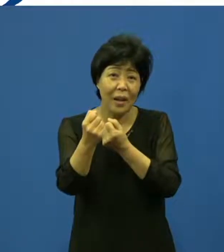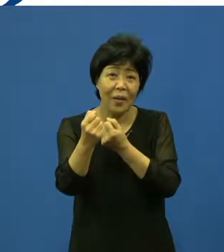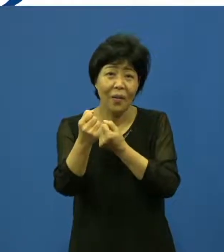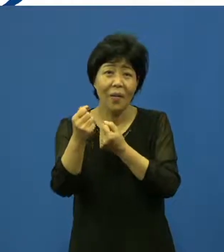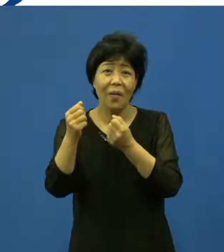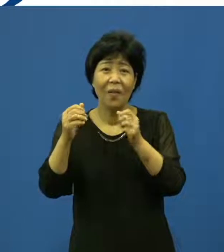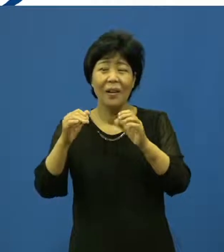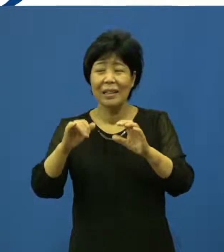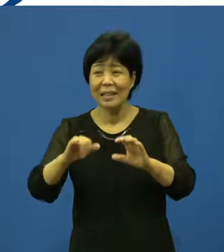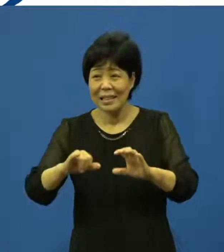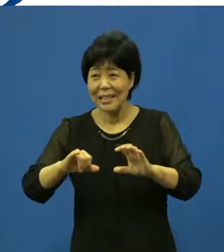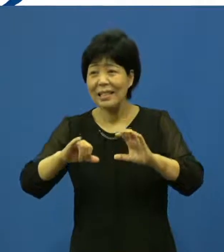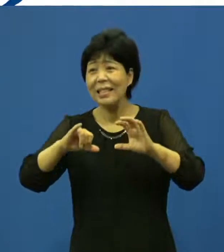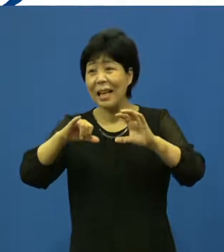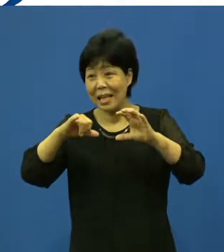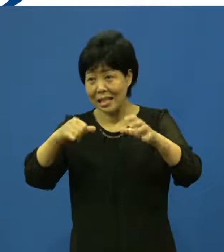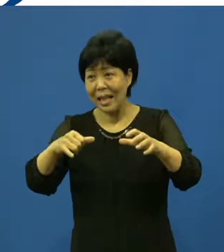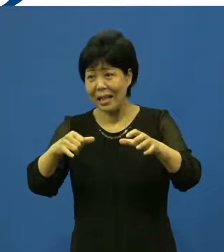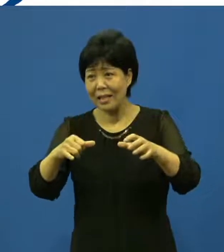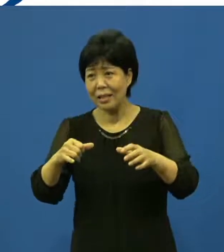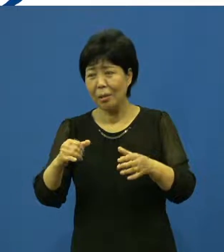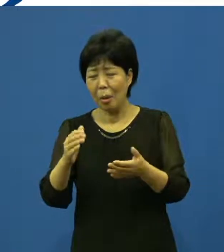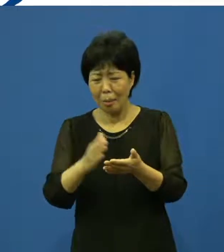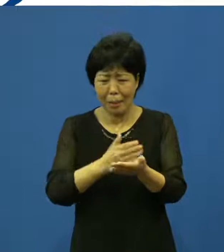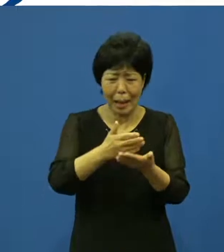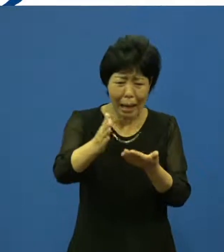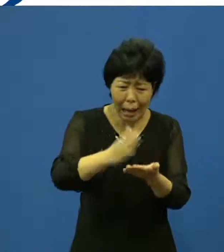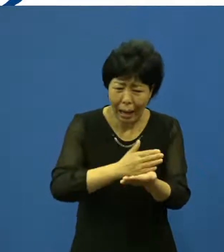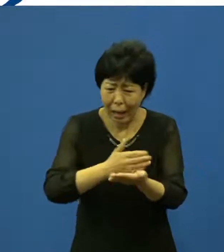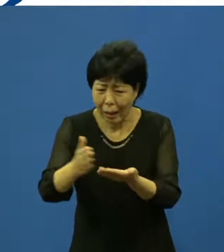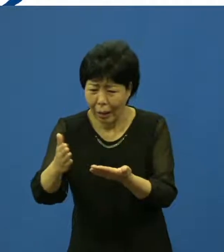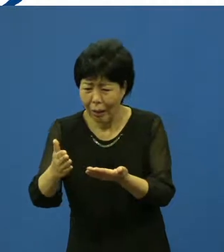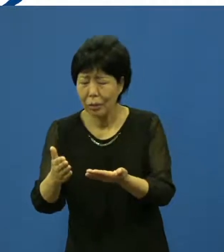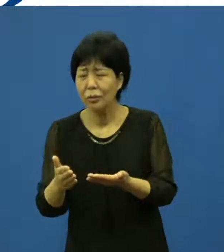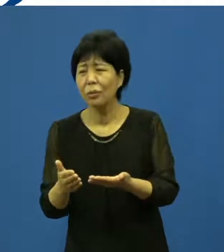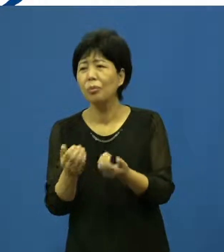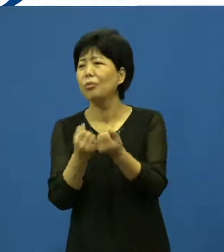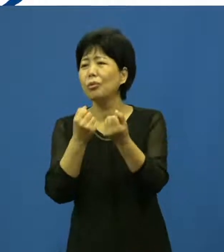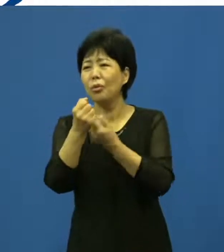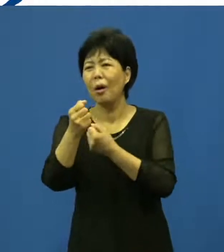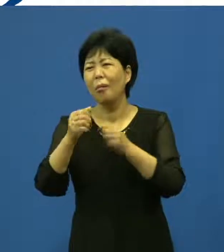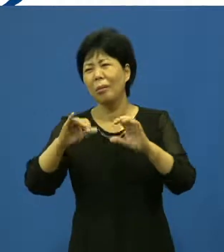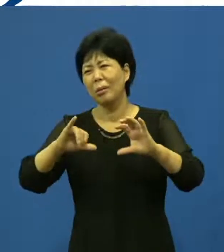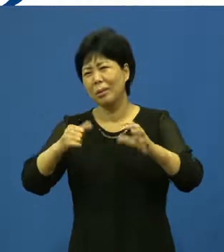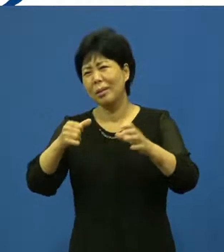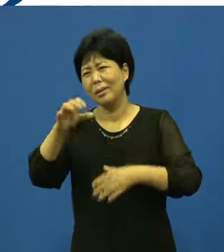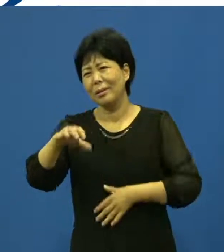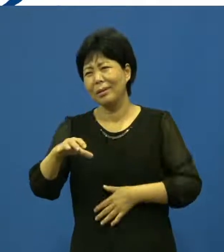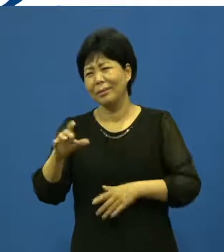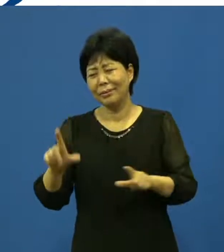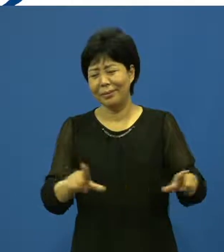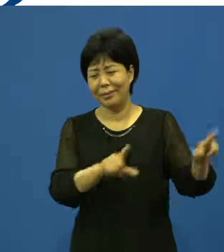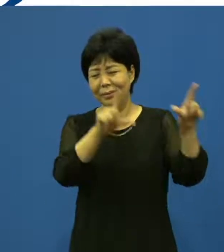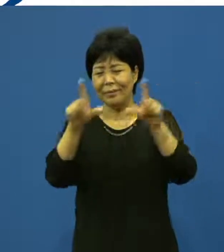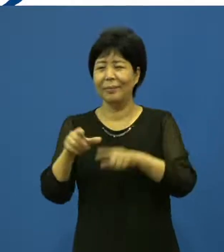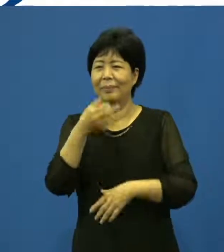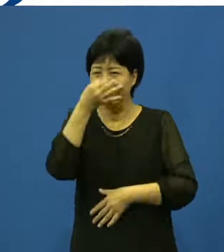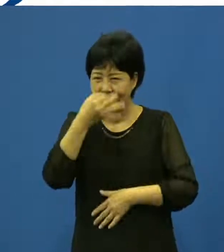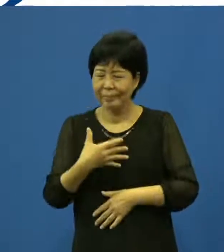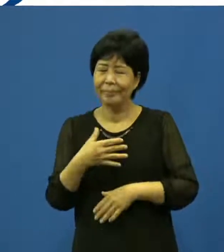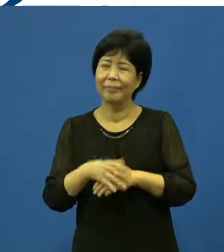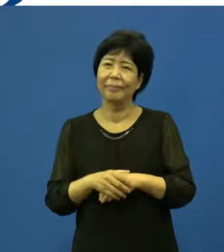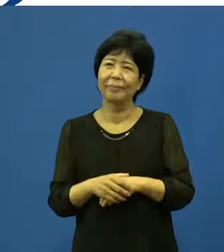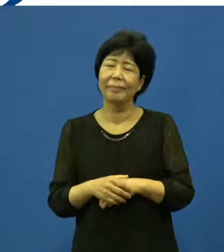세상이 아무리 나아져도 이 부분은 나아지지 않아요. 인과응보의 원리가 분명합니다.